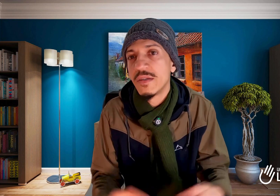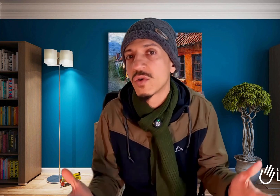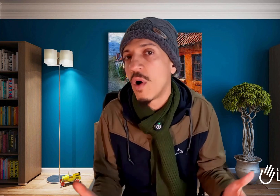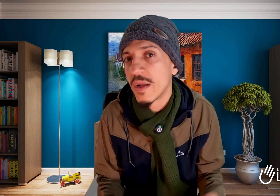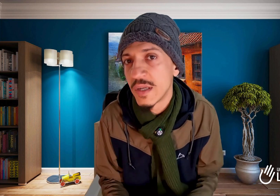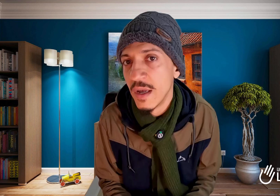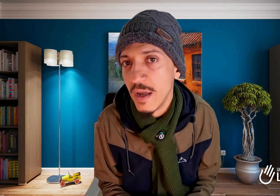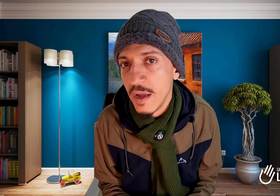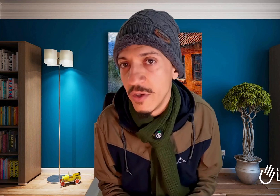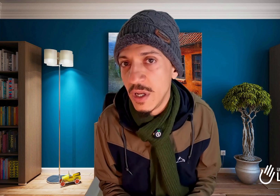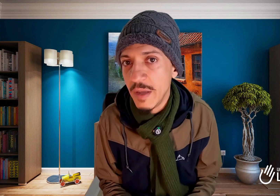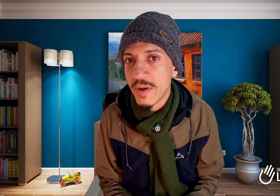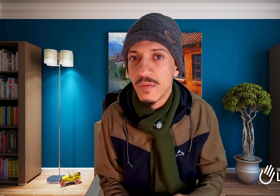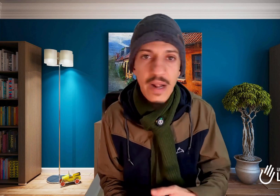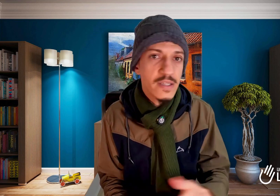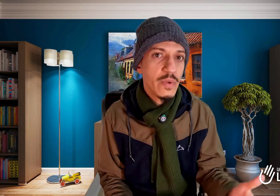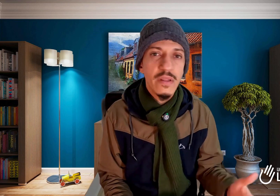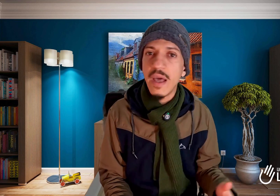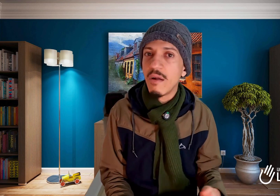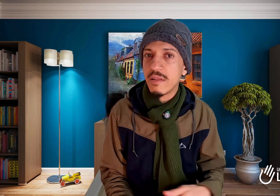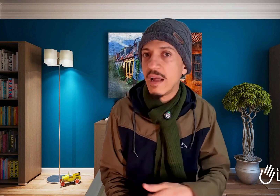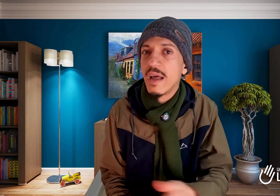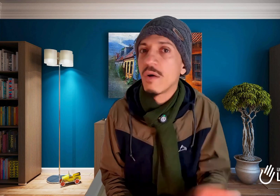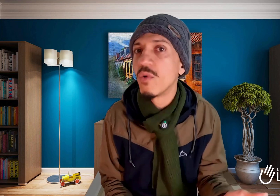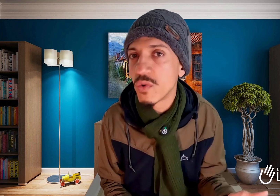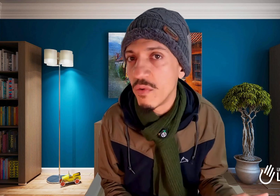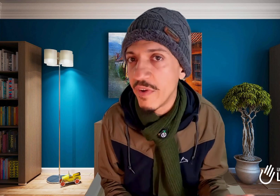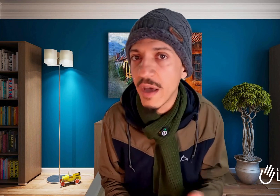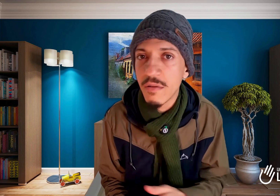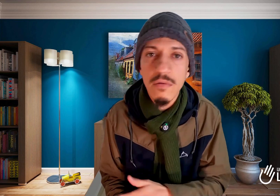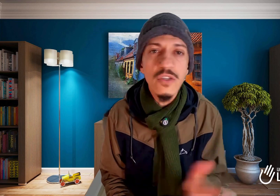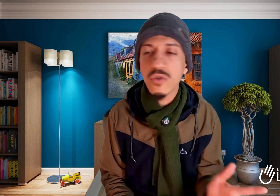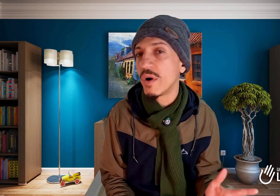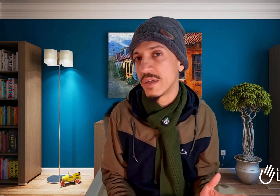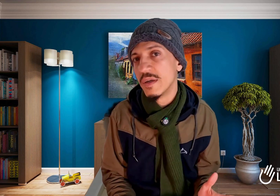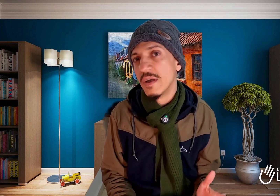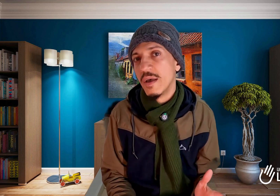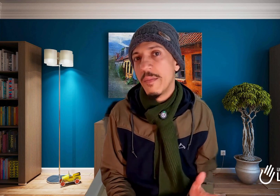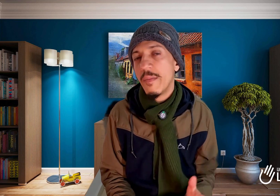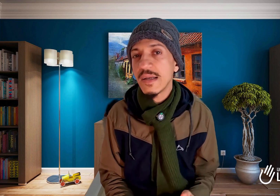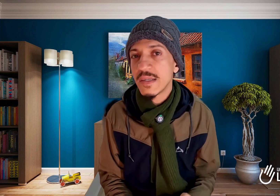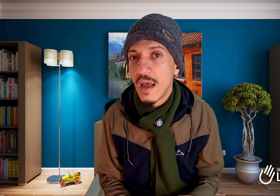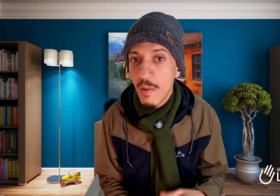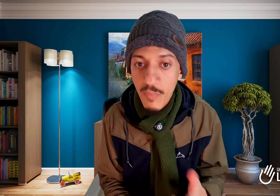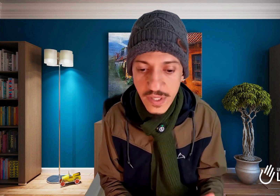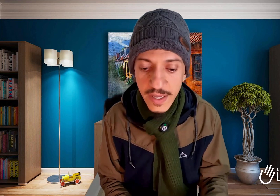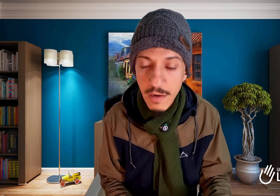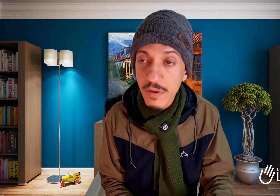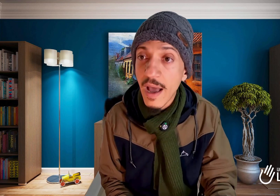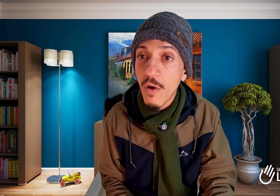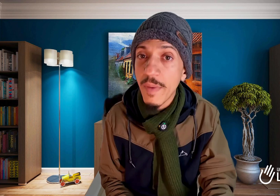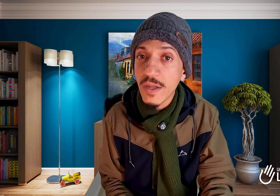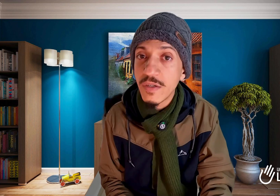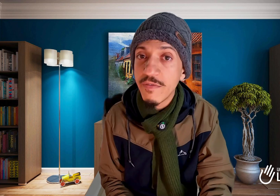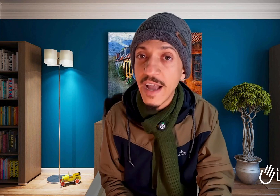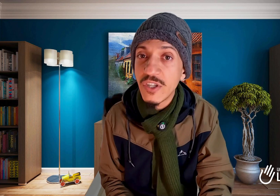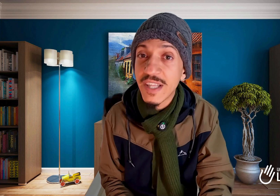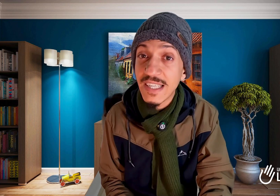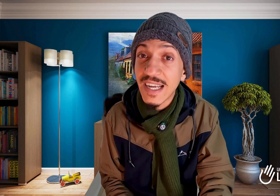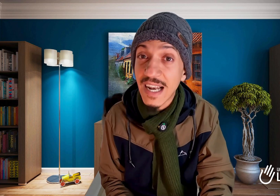escolas de Libras no Brasil inteiro, tem até curso do governo, tem um tanto de coisa. Mas busque aquilo que realmente vai te trazer clareza